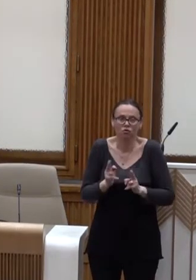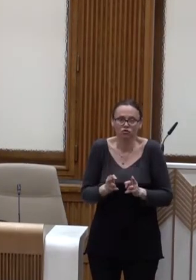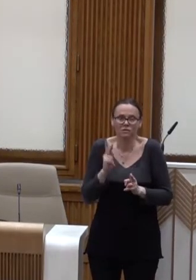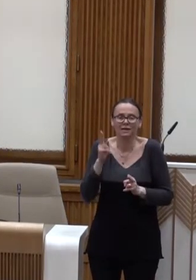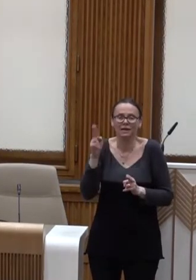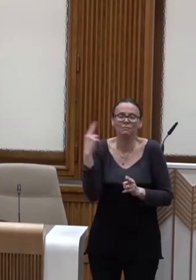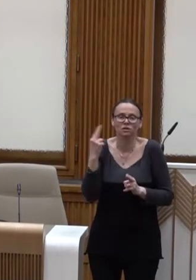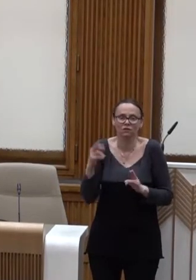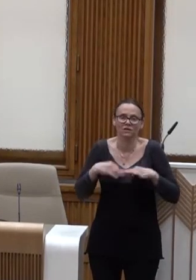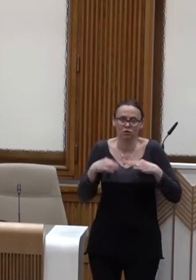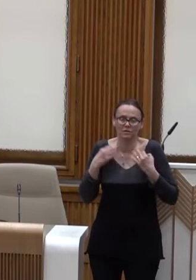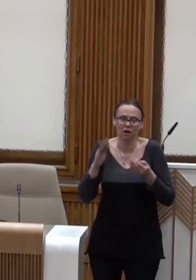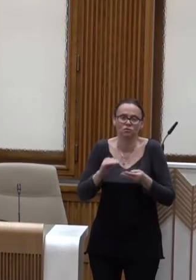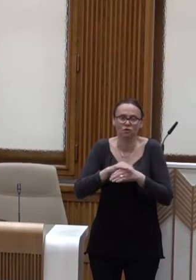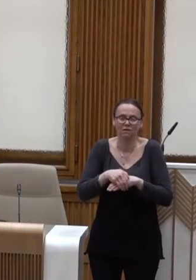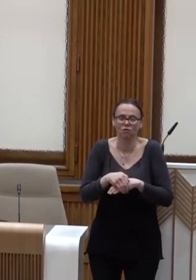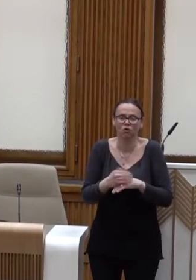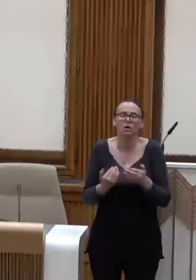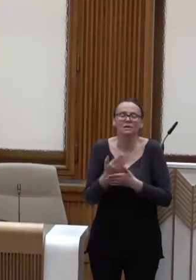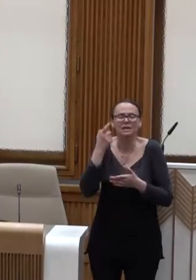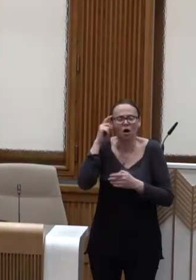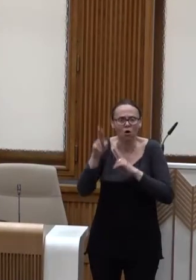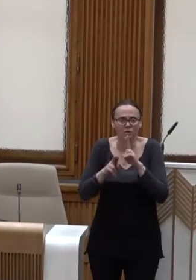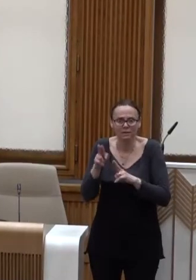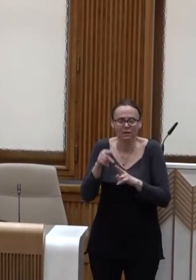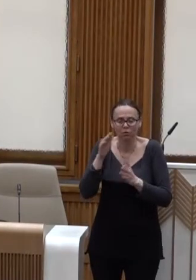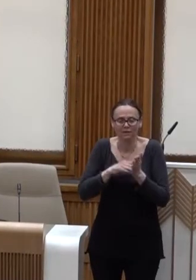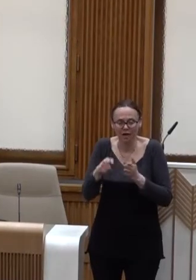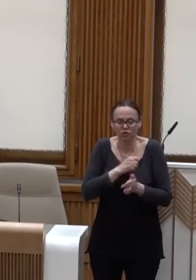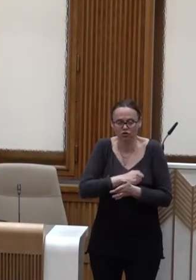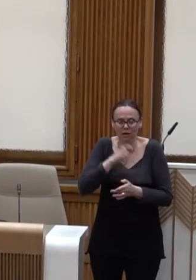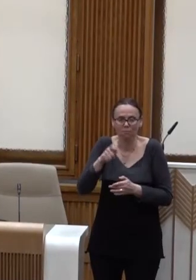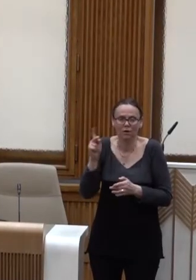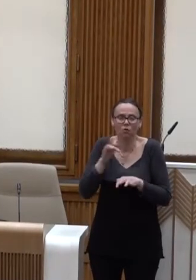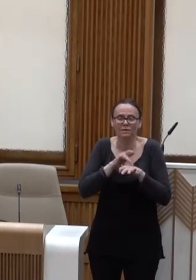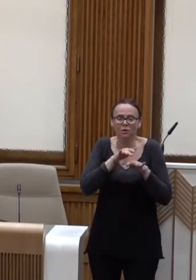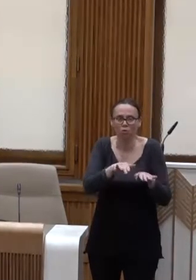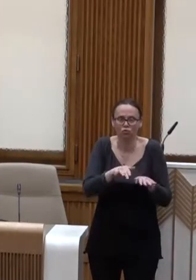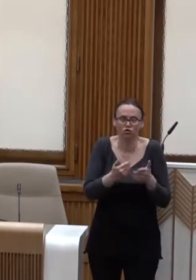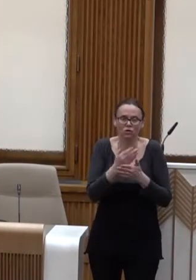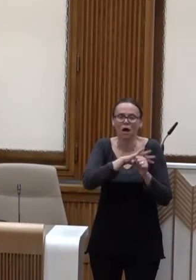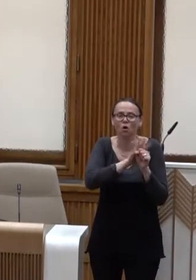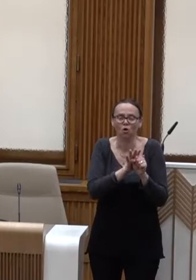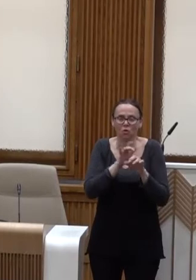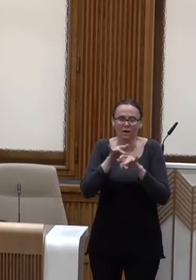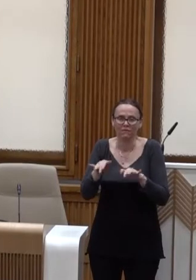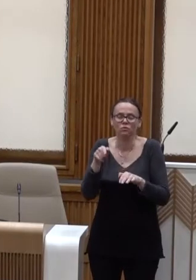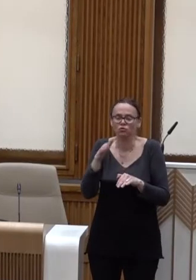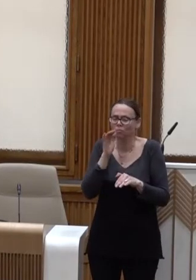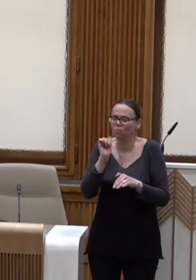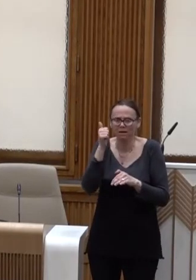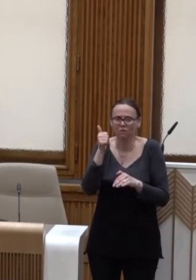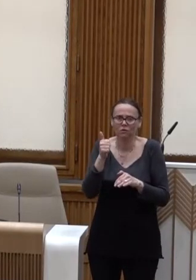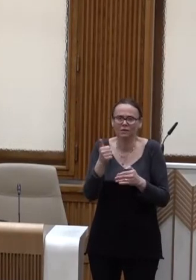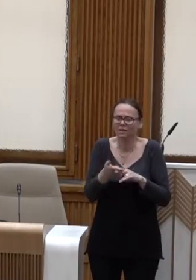ima slovensko zdravstvo na razpolago za oskrbo tovrstnih bolnikov, ki se okužijo za koronavirus. To bo prvotni